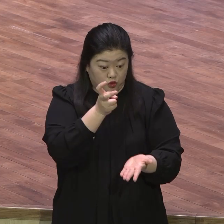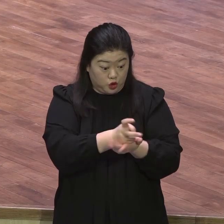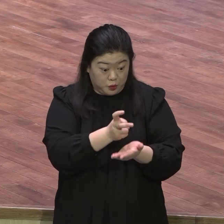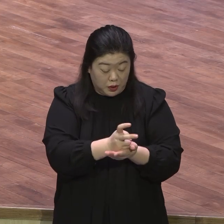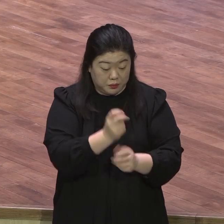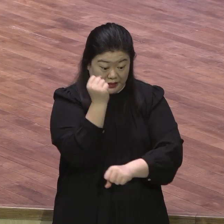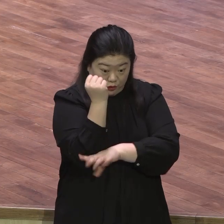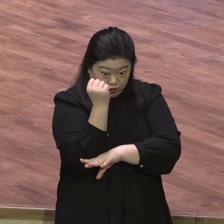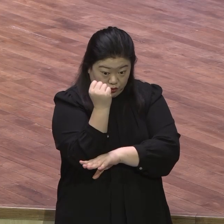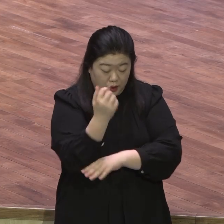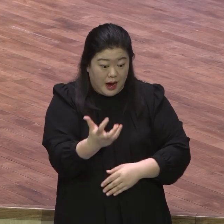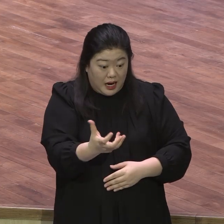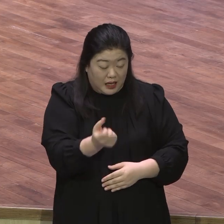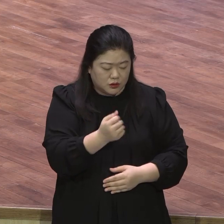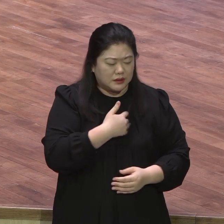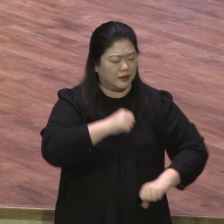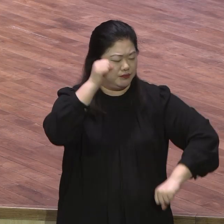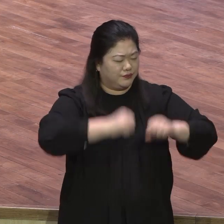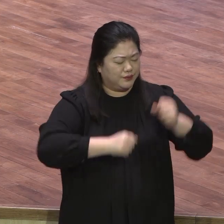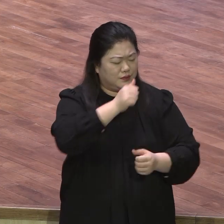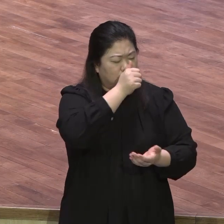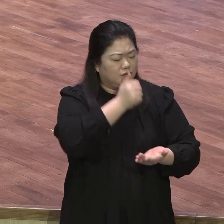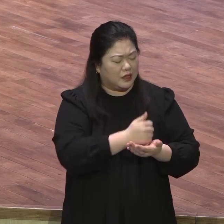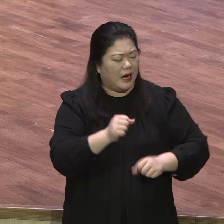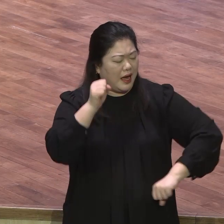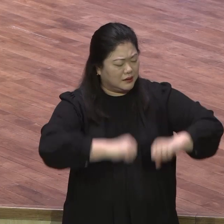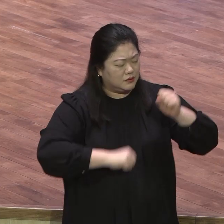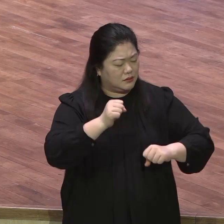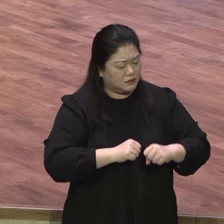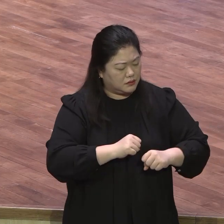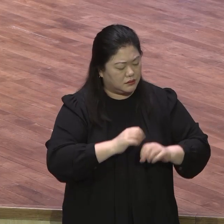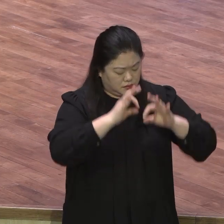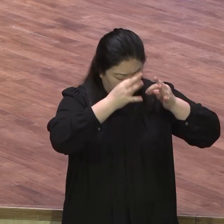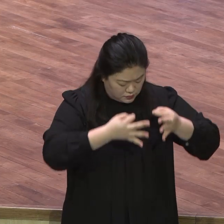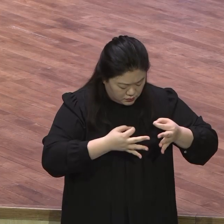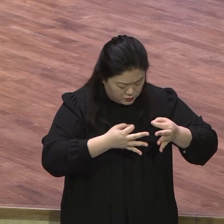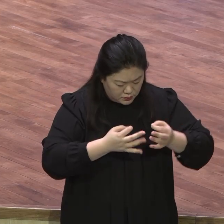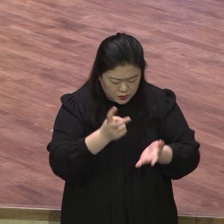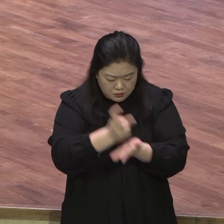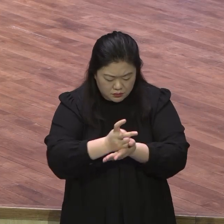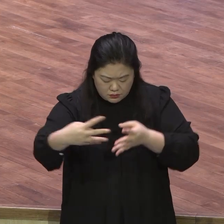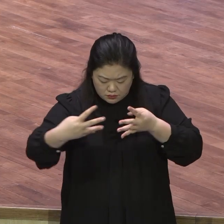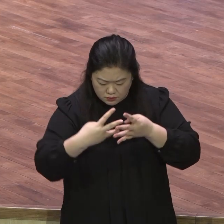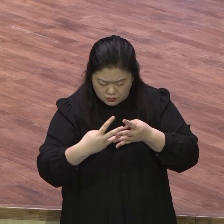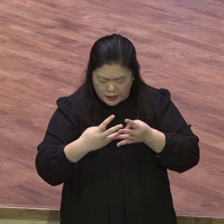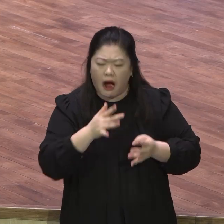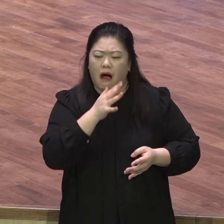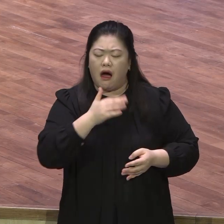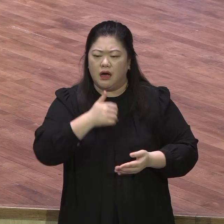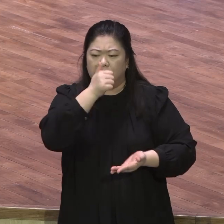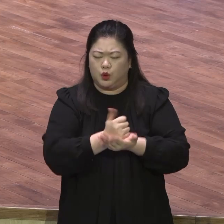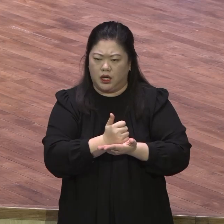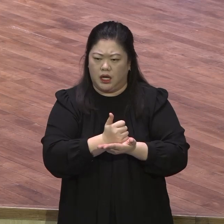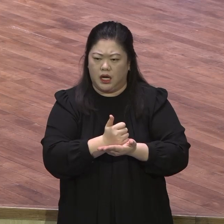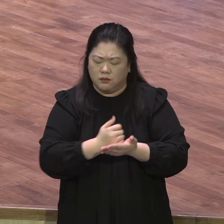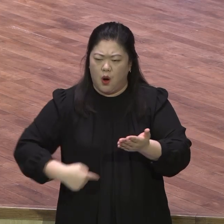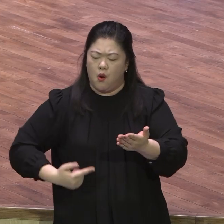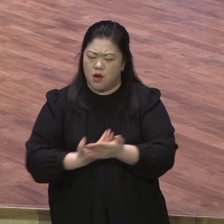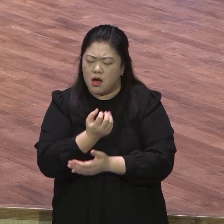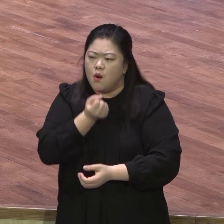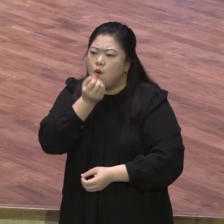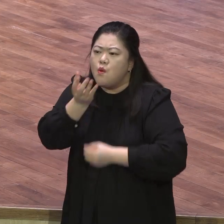율법으로는 죄를 깨닫고 성막에 있는 번제단에서 속죄죄를 들임으로써 죄에 대한 해결을 받았어요. 죄